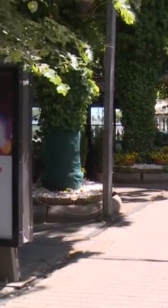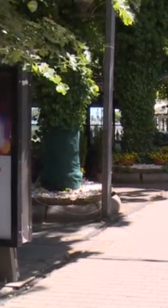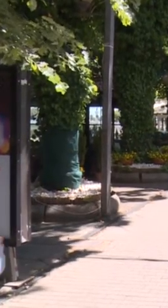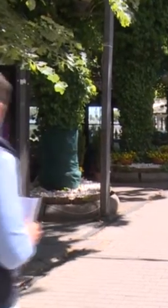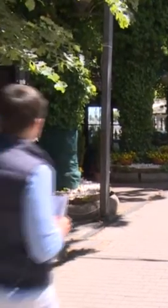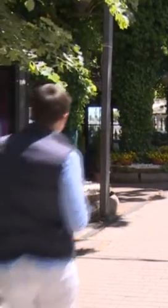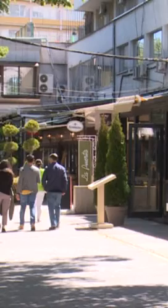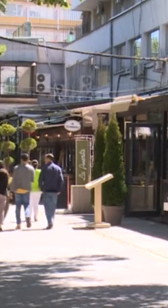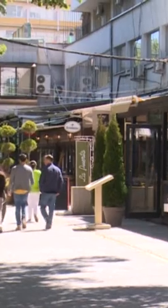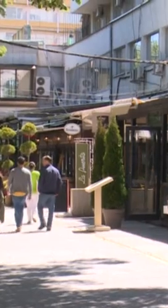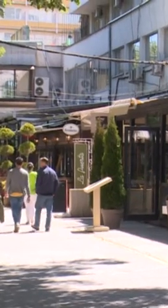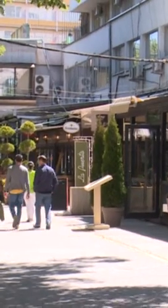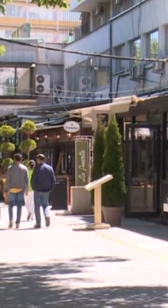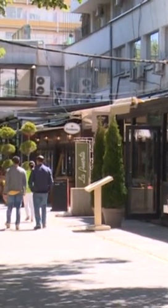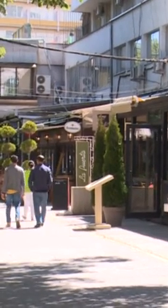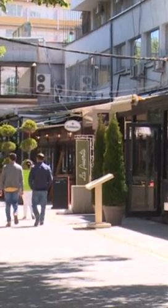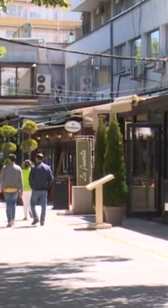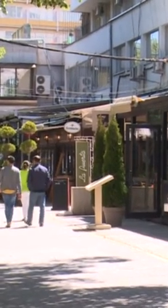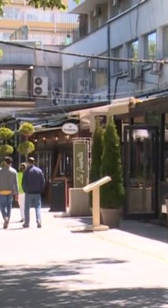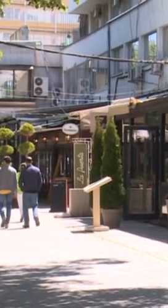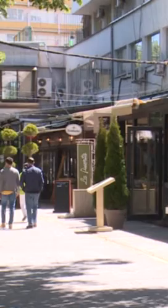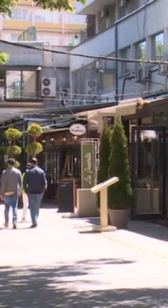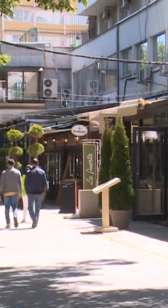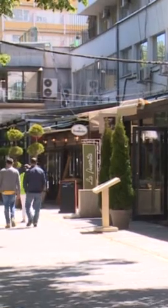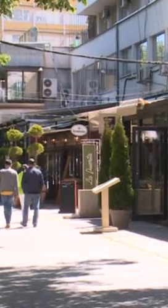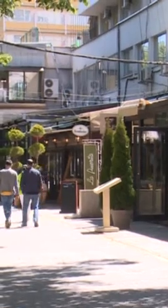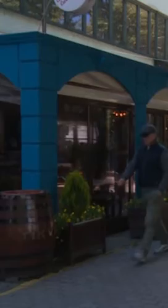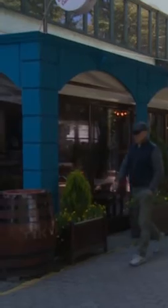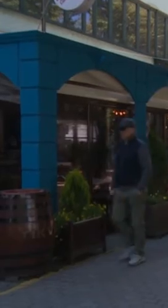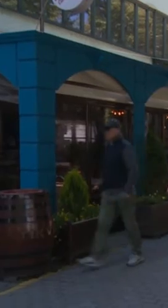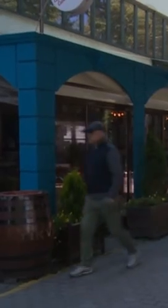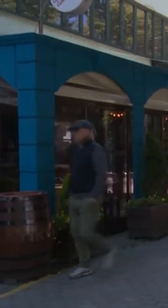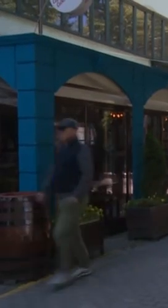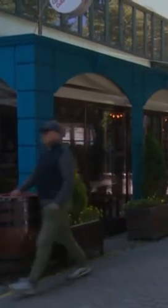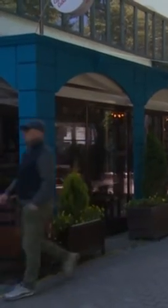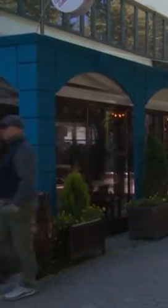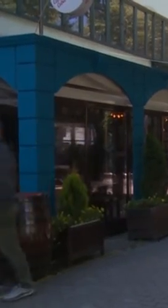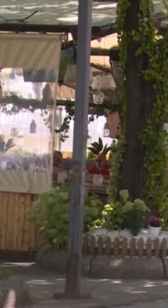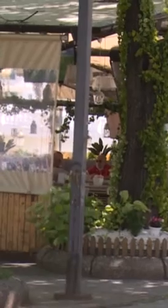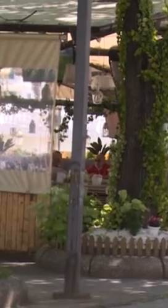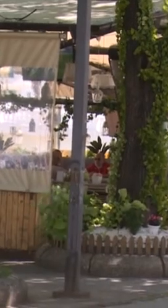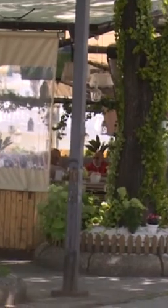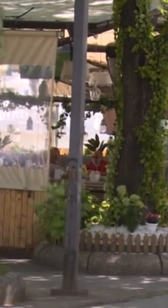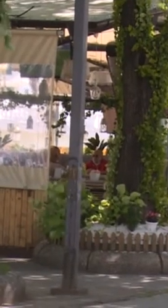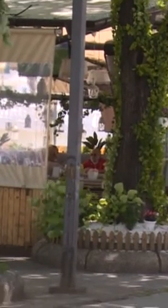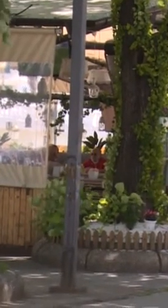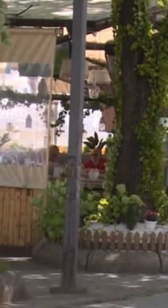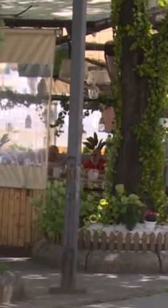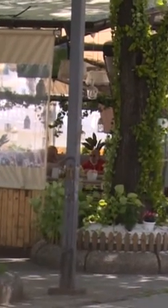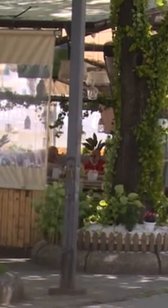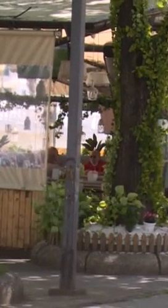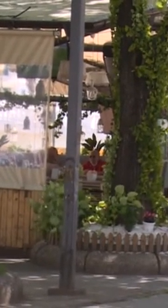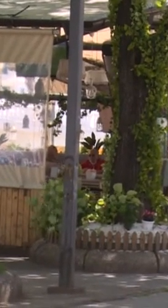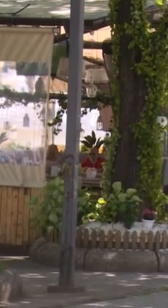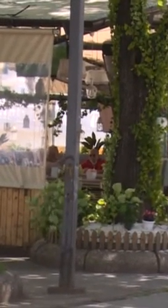транспортот, кои имаат претрпено штети, ќе бидат ослободени од плаќање на аконтации на данокот на личен доход и на добивка за март, април и мај.